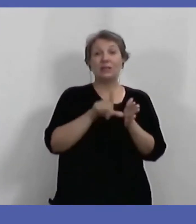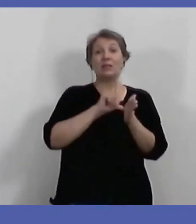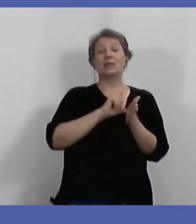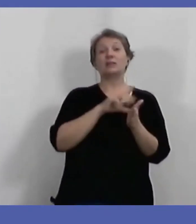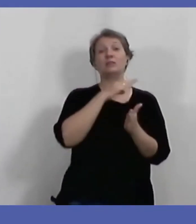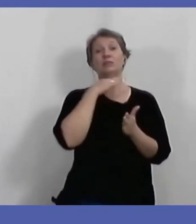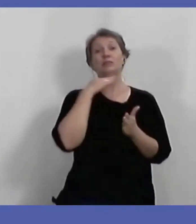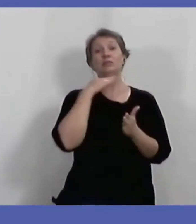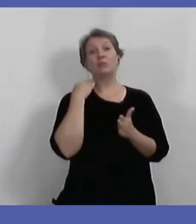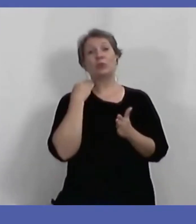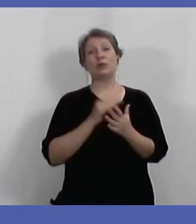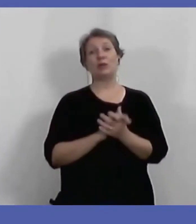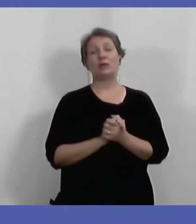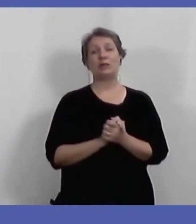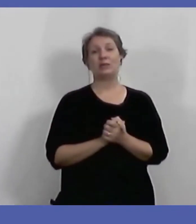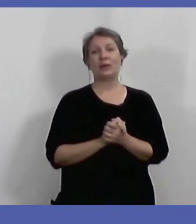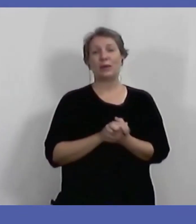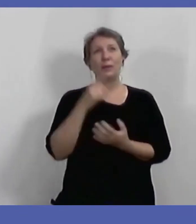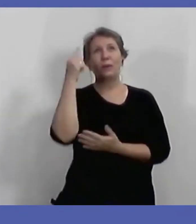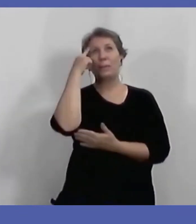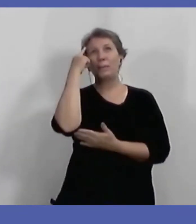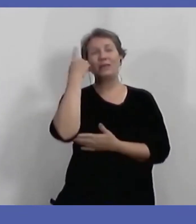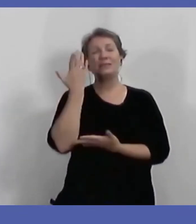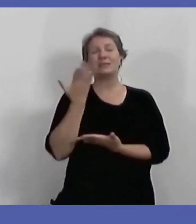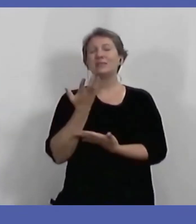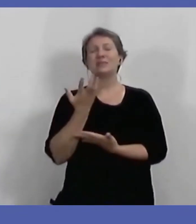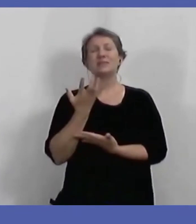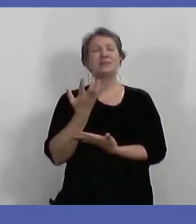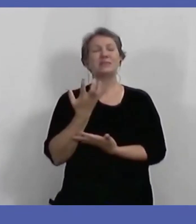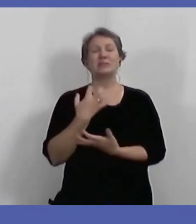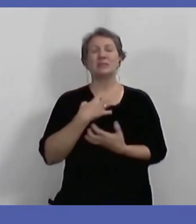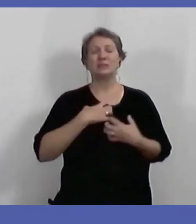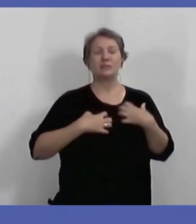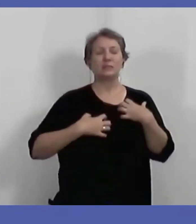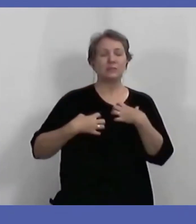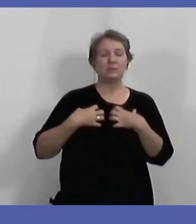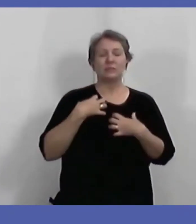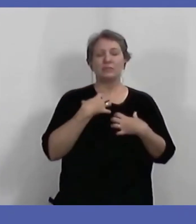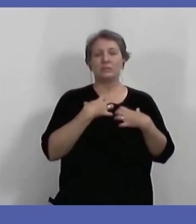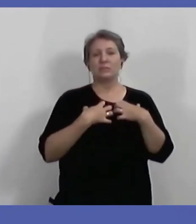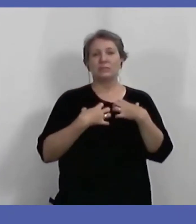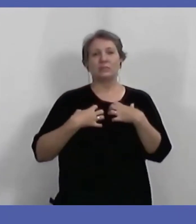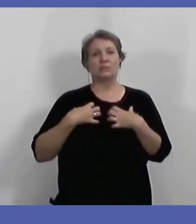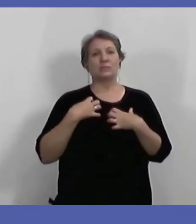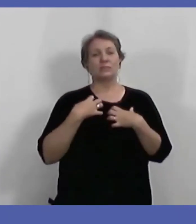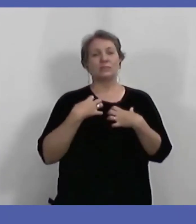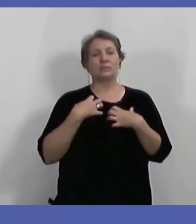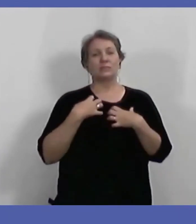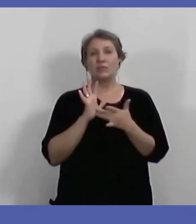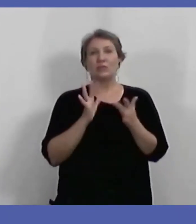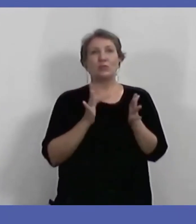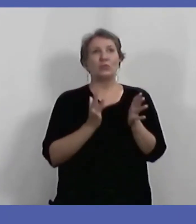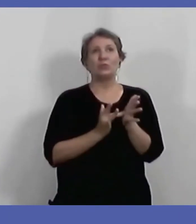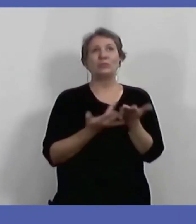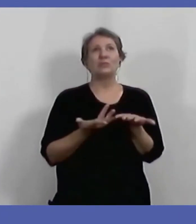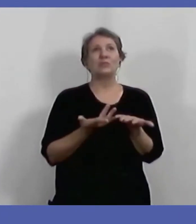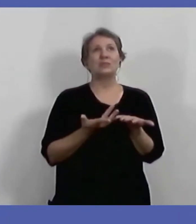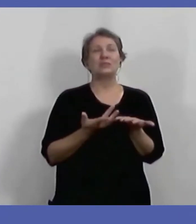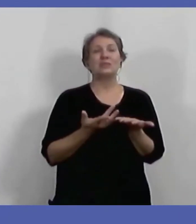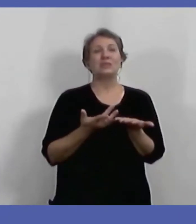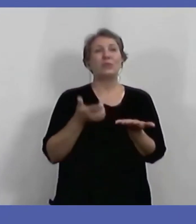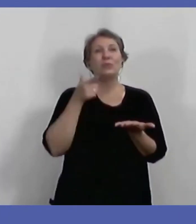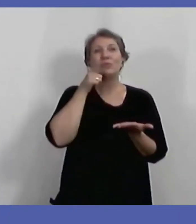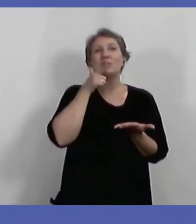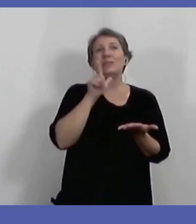imagina a angústia do Senhor, é que Ele não conseguia fazer mais quando estava na